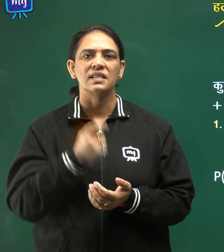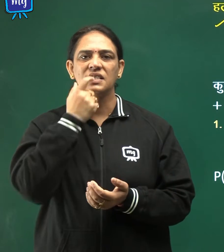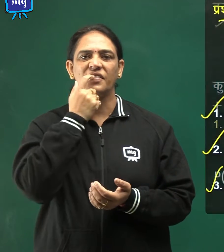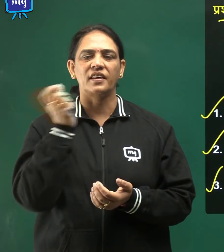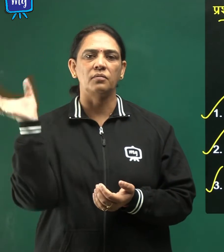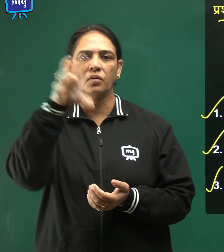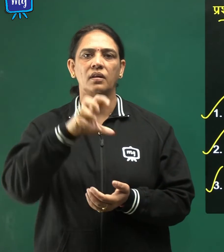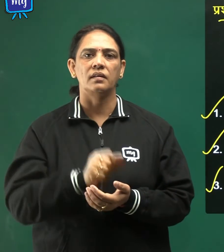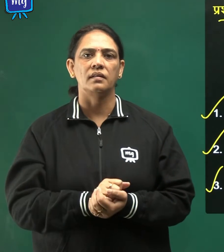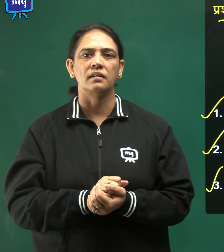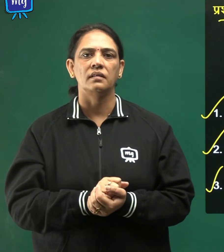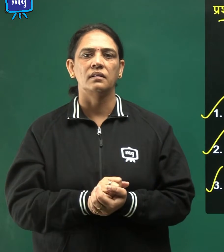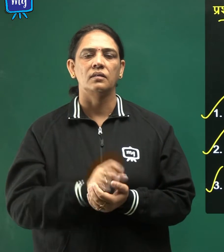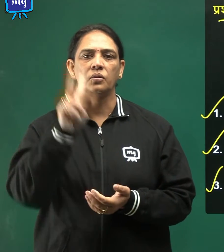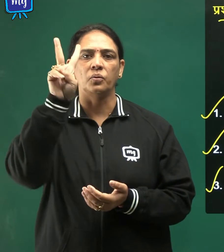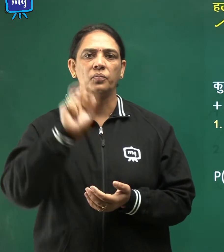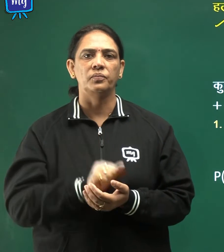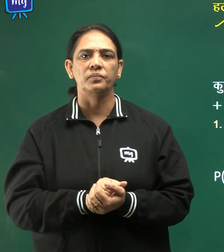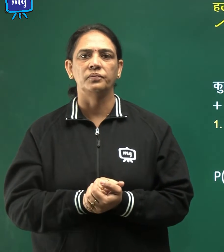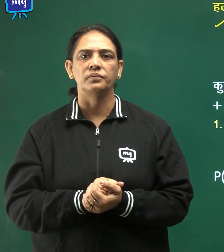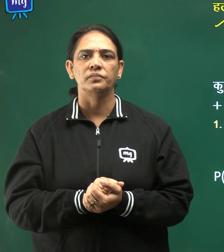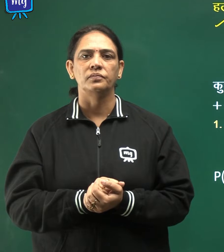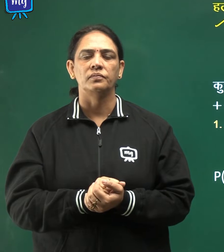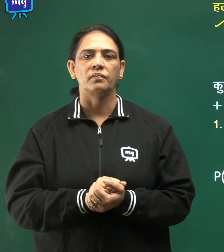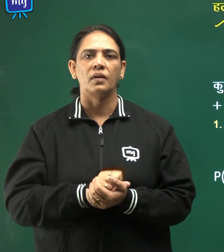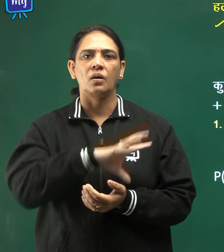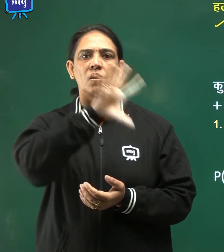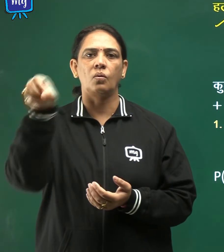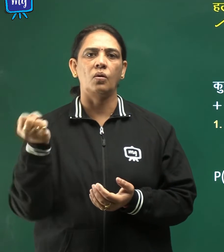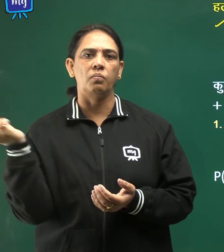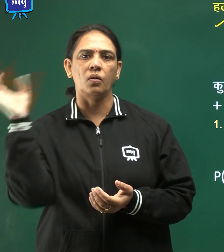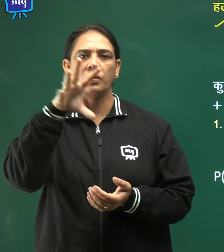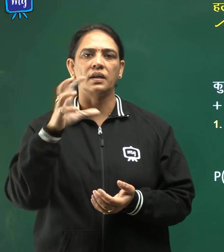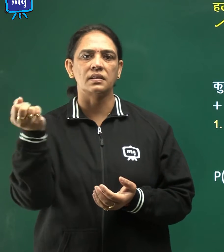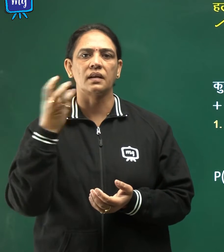गेंद 2। कुल गेंदों की संख्या,